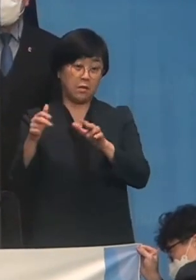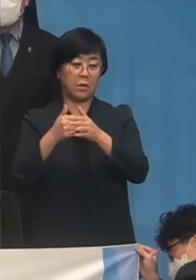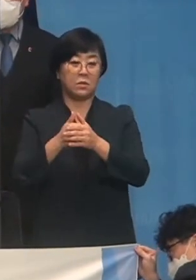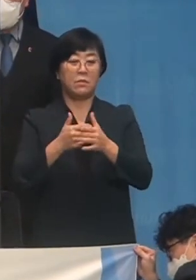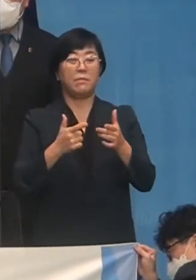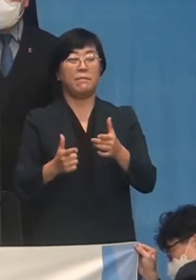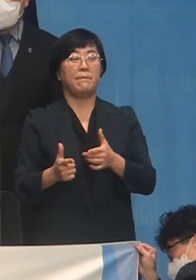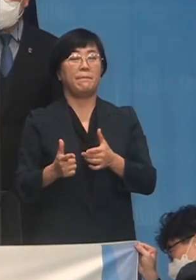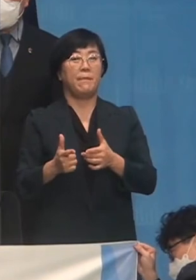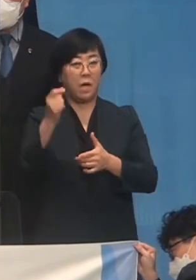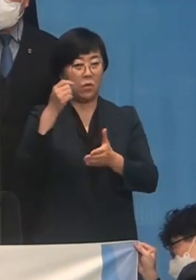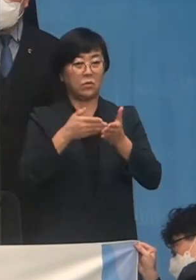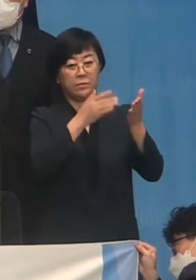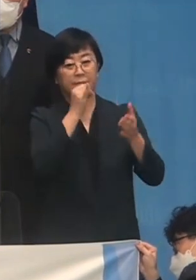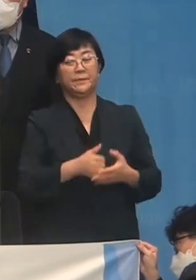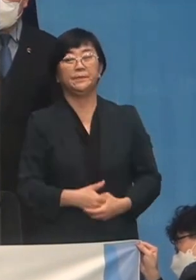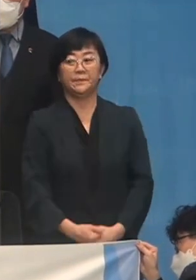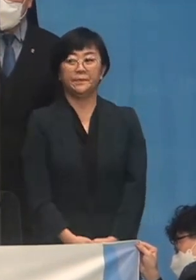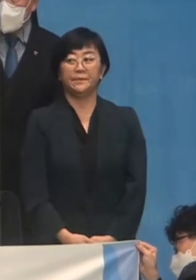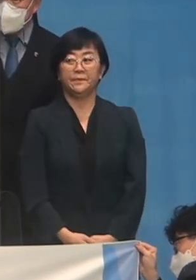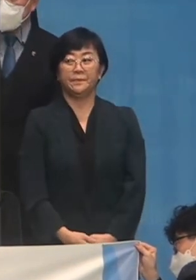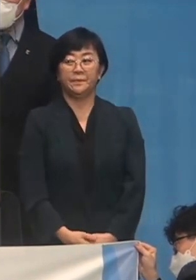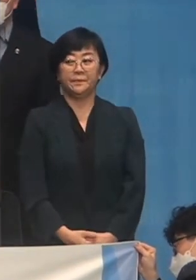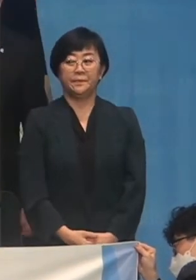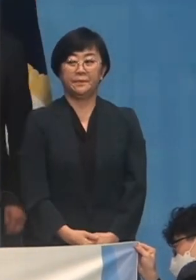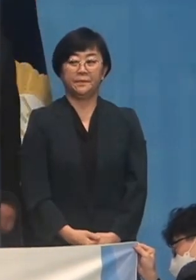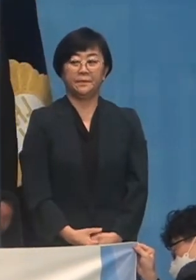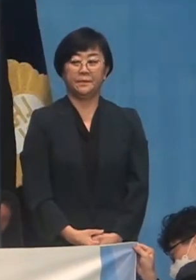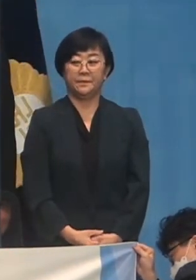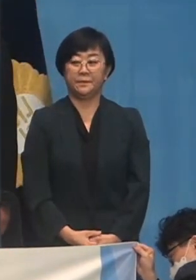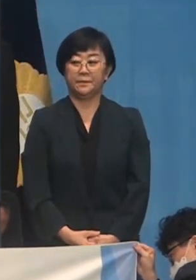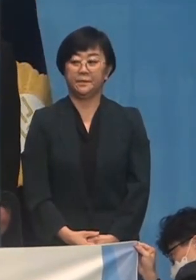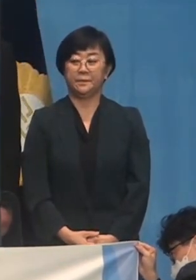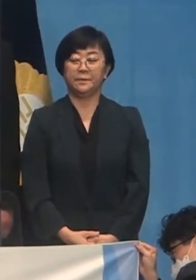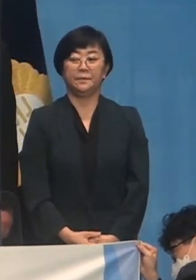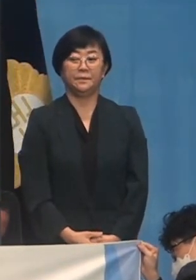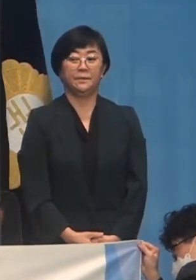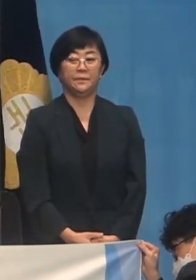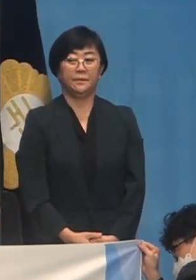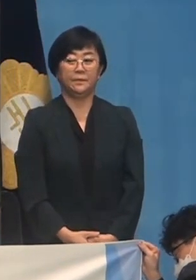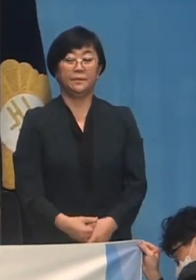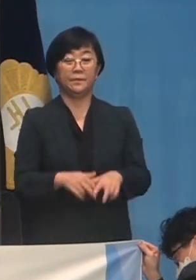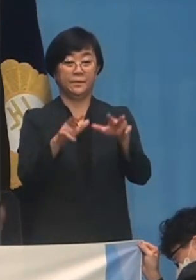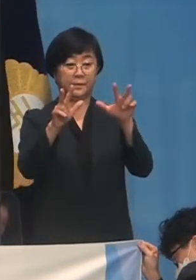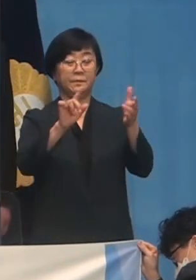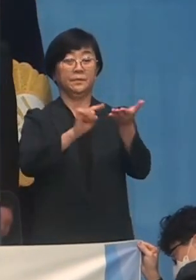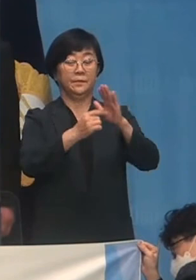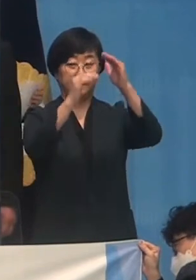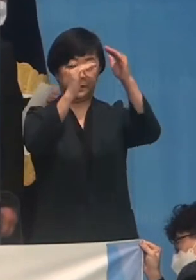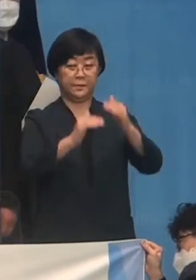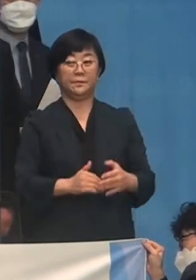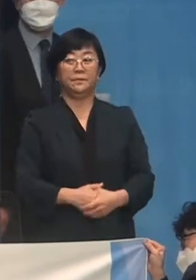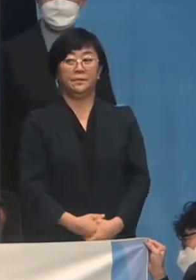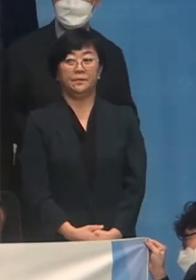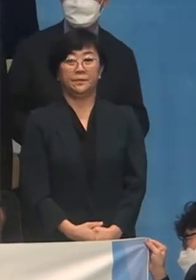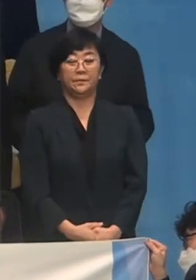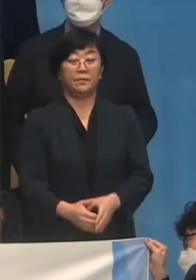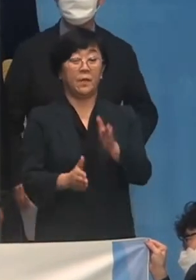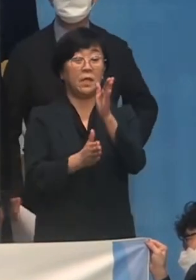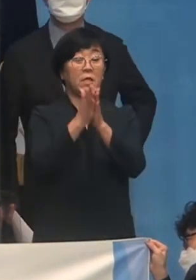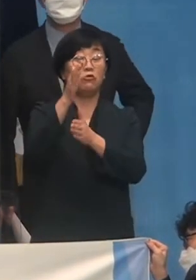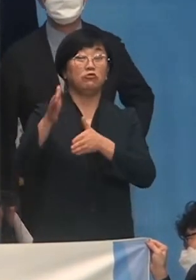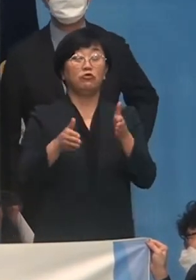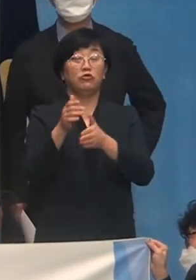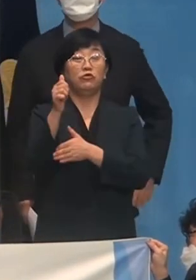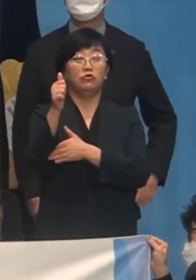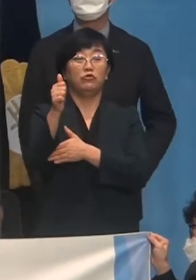적극 요구합니다. 지금 발표한 시장